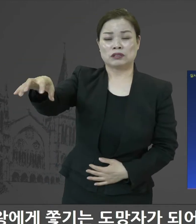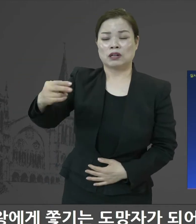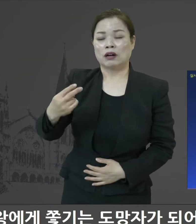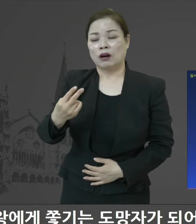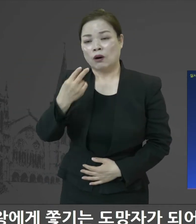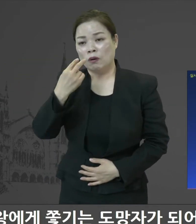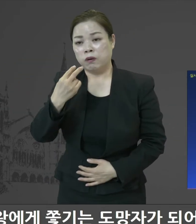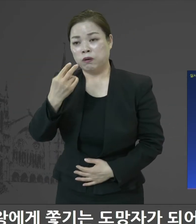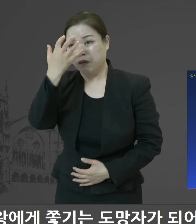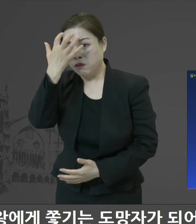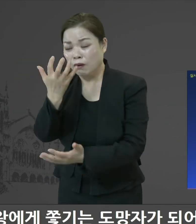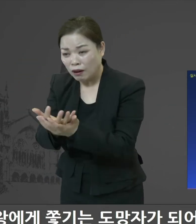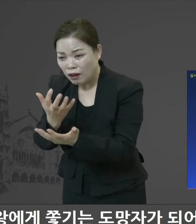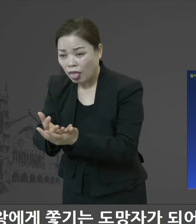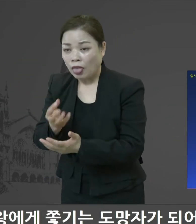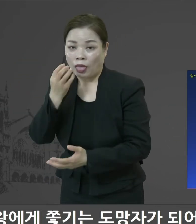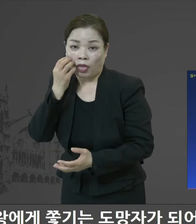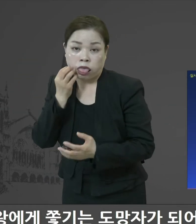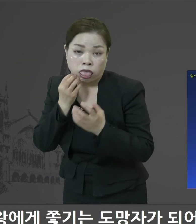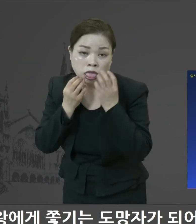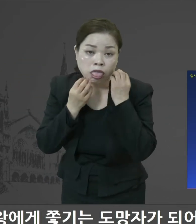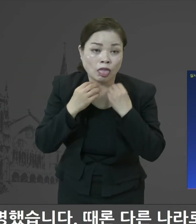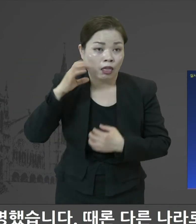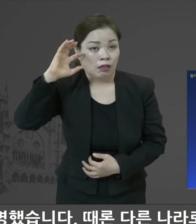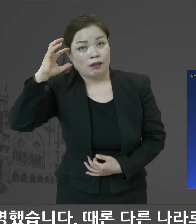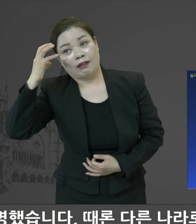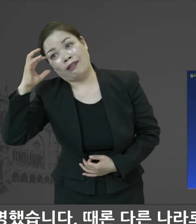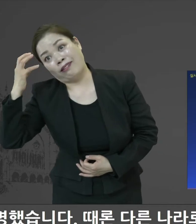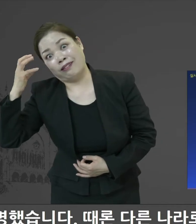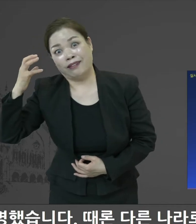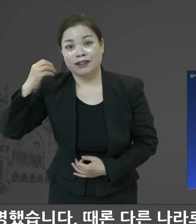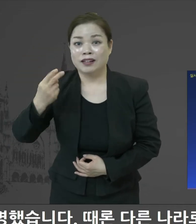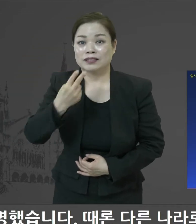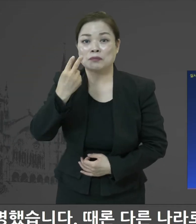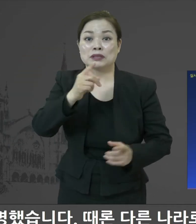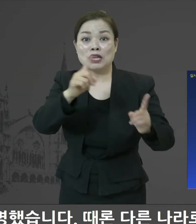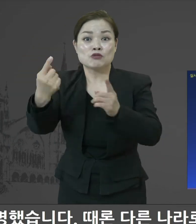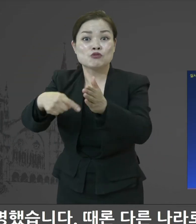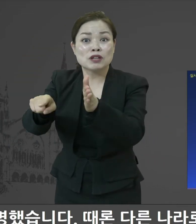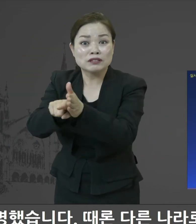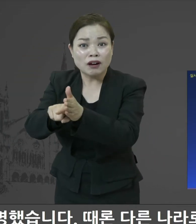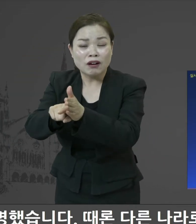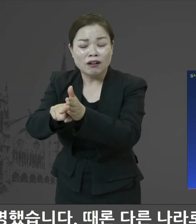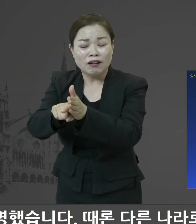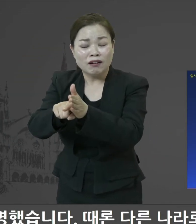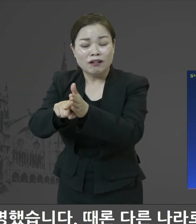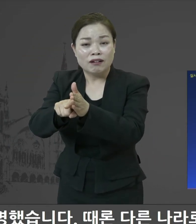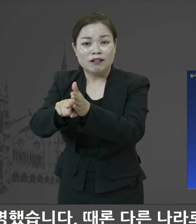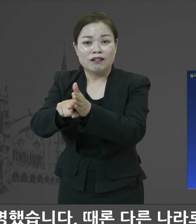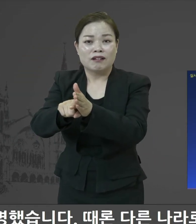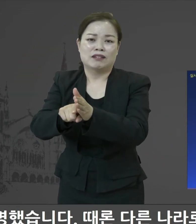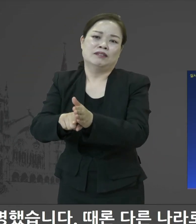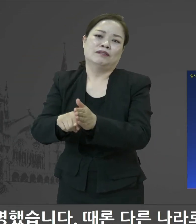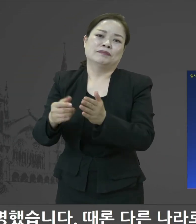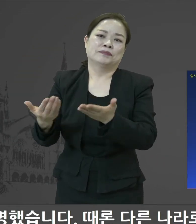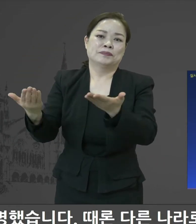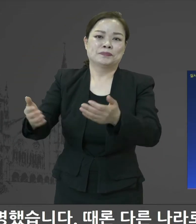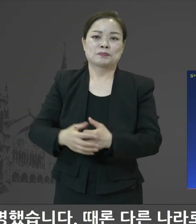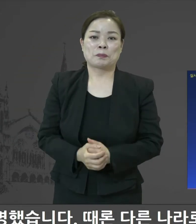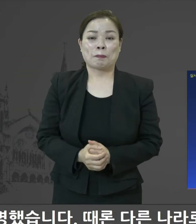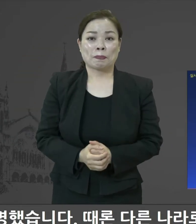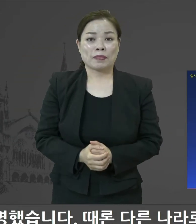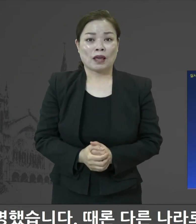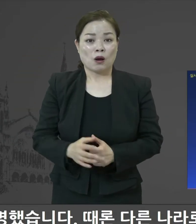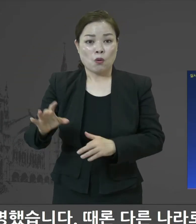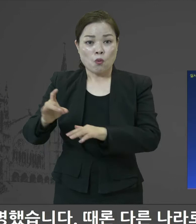목숨을 구걸하기 위해서 침을 질질 흘리며 미친 사람인 척하며 그의 목숨을 부지해야만 했습니다.